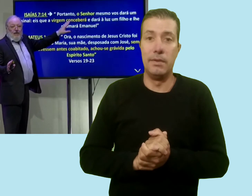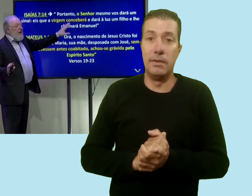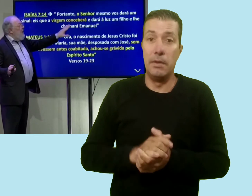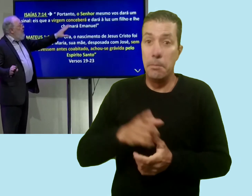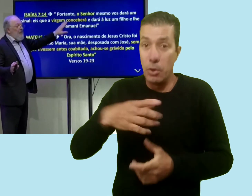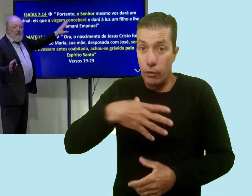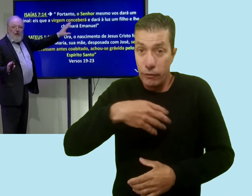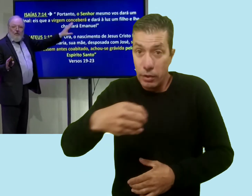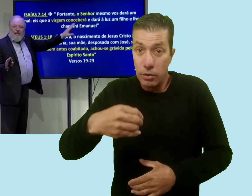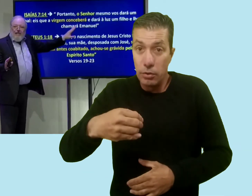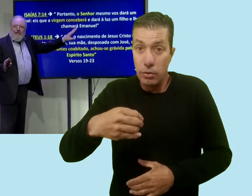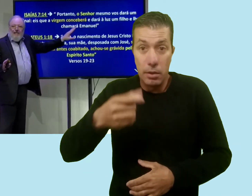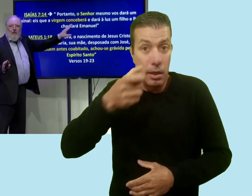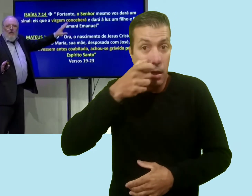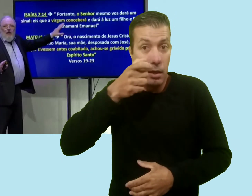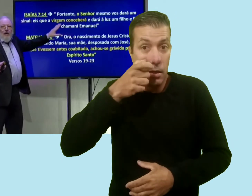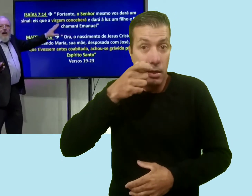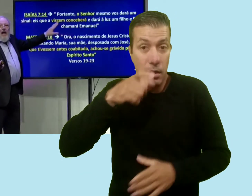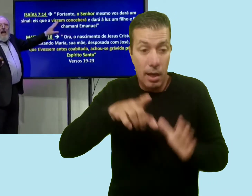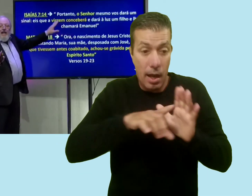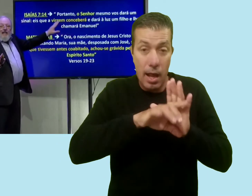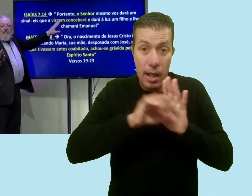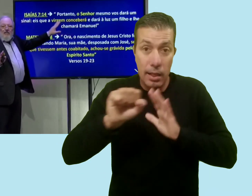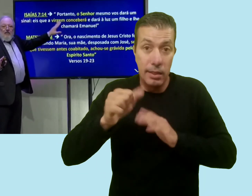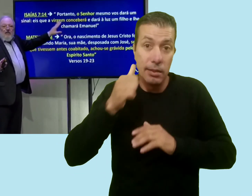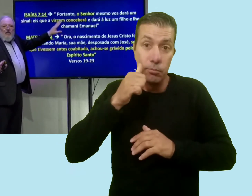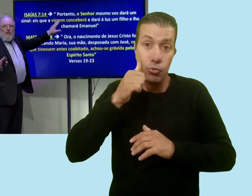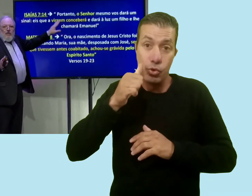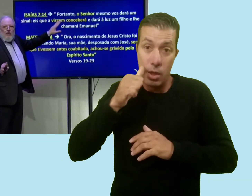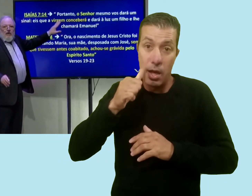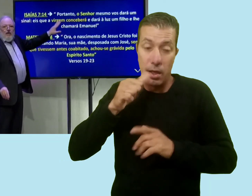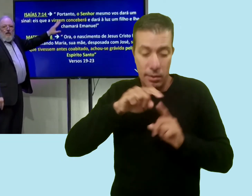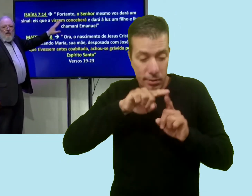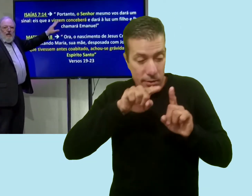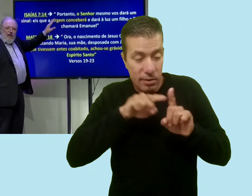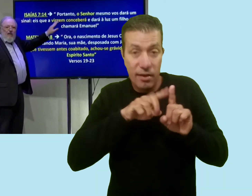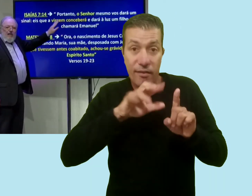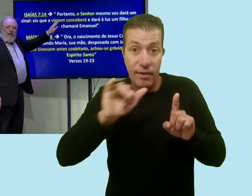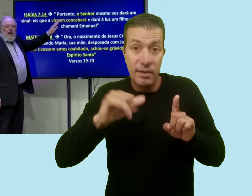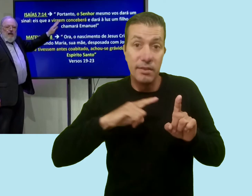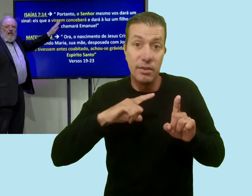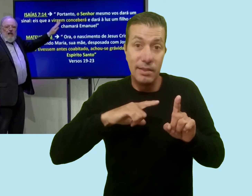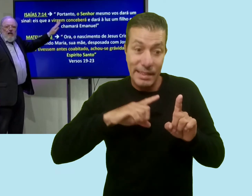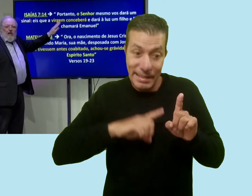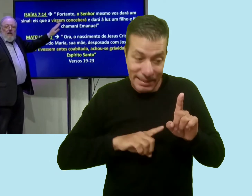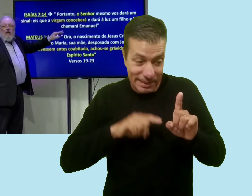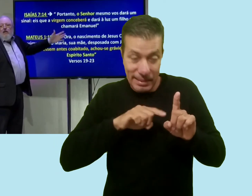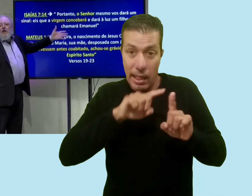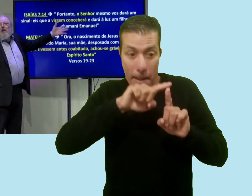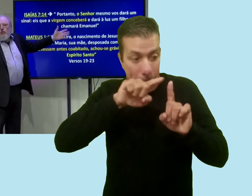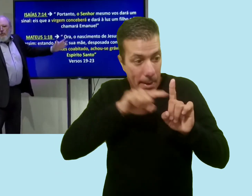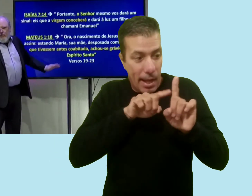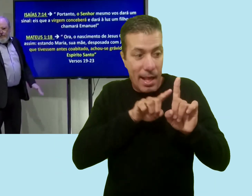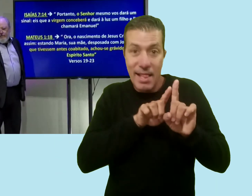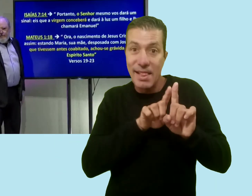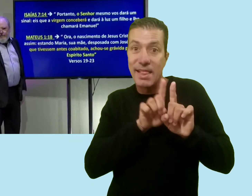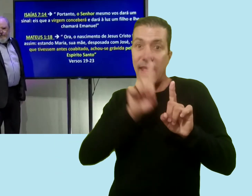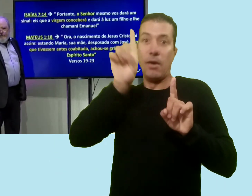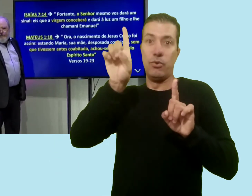para nós. Meu filho, presta atenção. Além da virgem conceber, sabe quem vai estar na barriga dela?